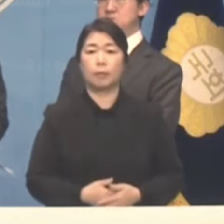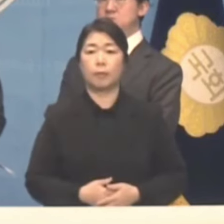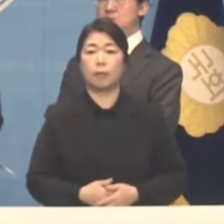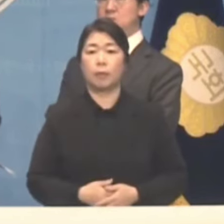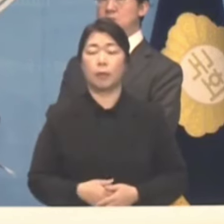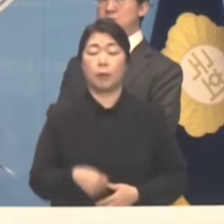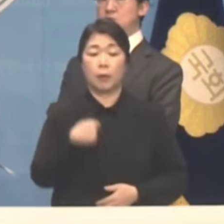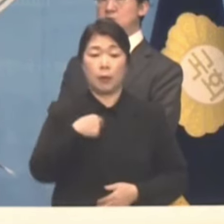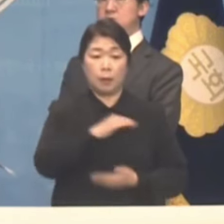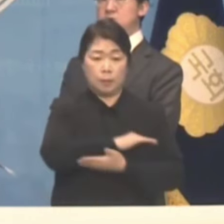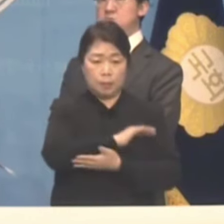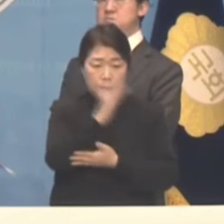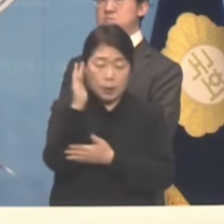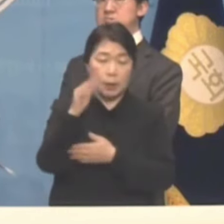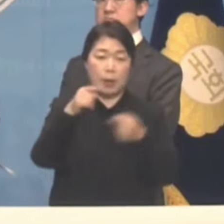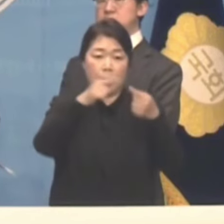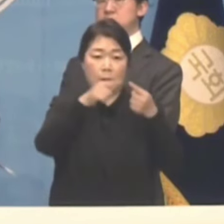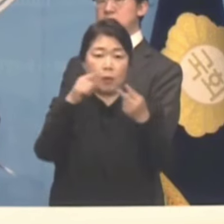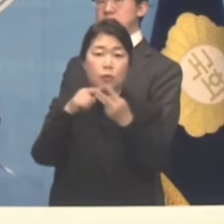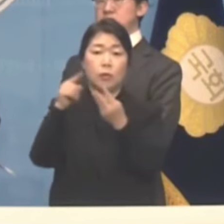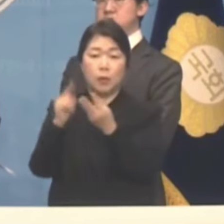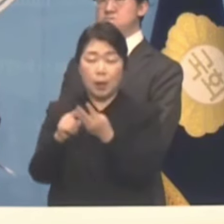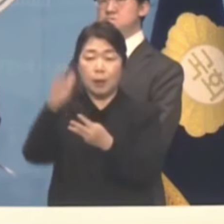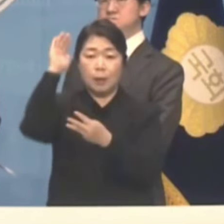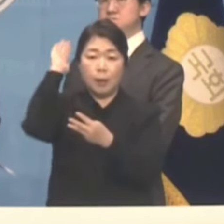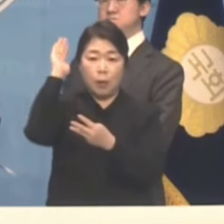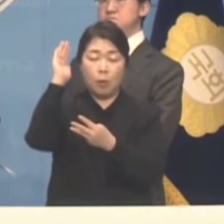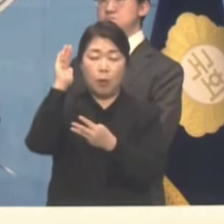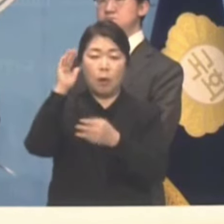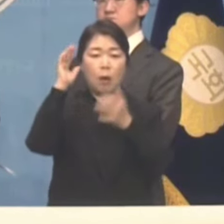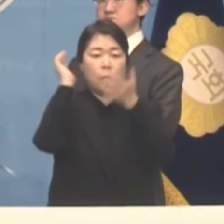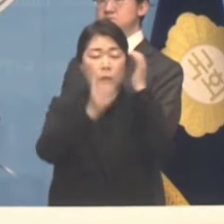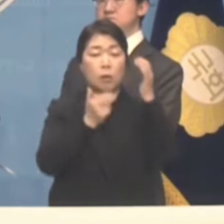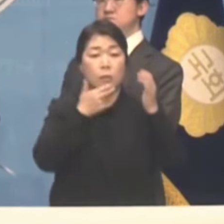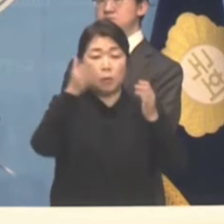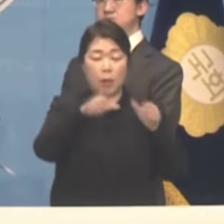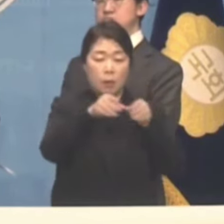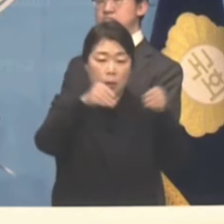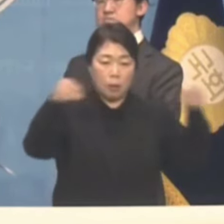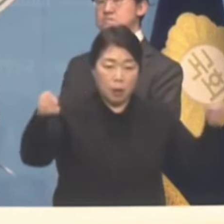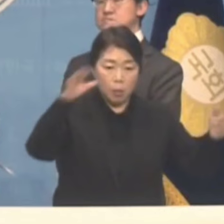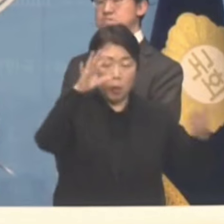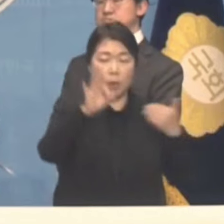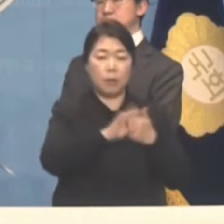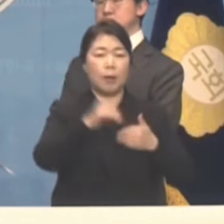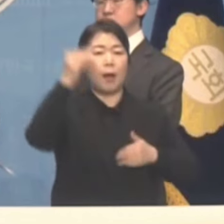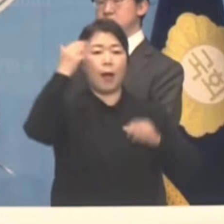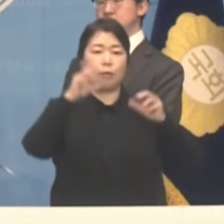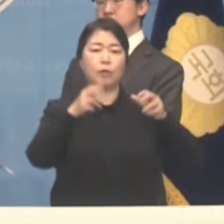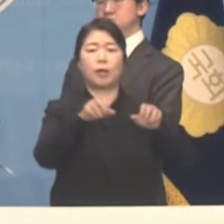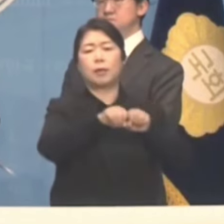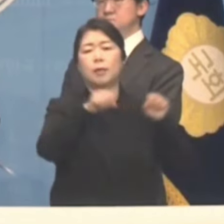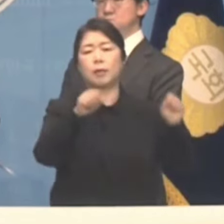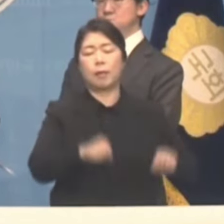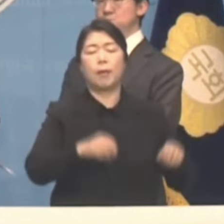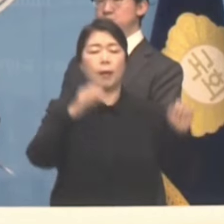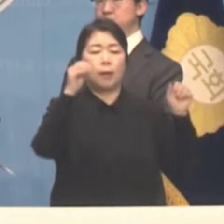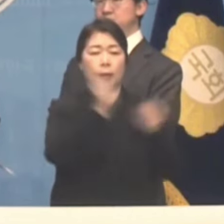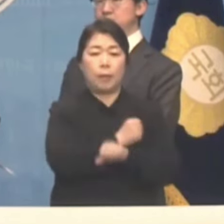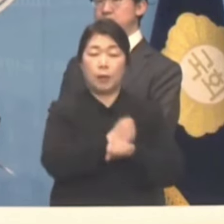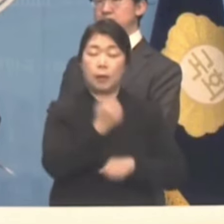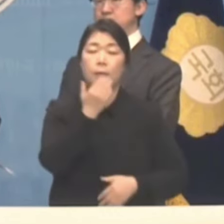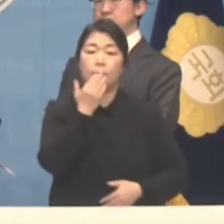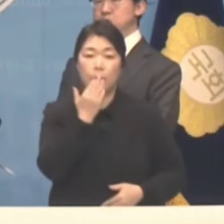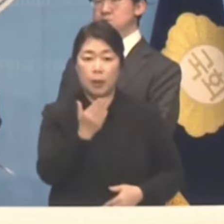말씀드린이 세 가지 사건의 내용은 복잡하지 않지만 내용을 들다 보면 대한민국의 시스템을 붕괴할 수 있는